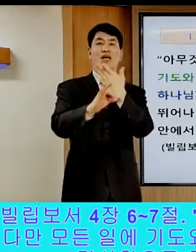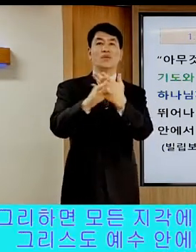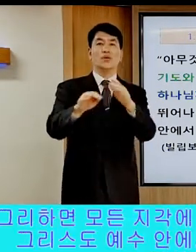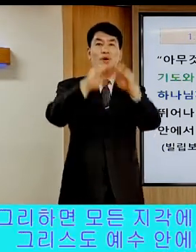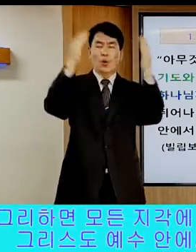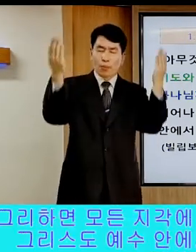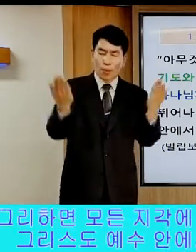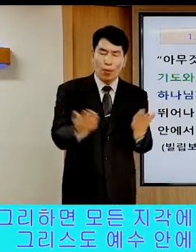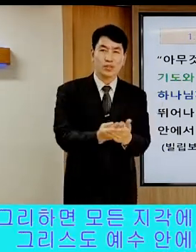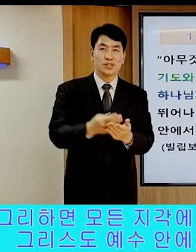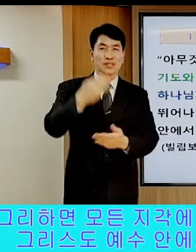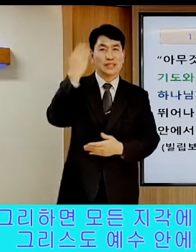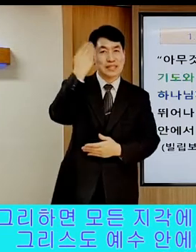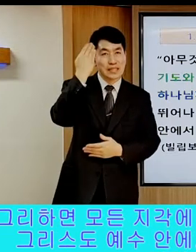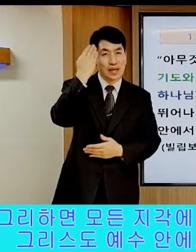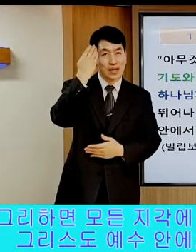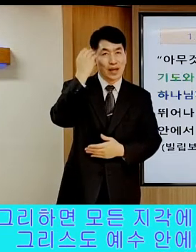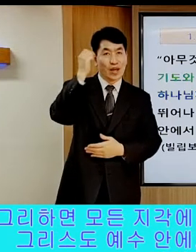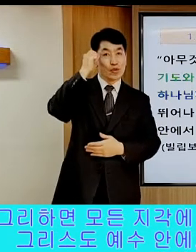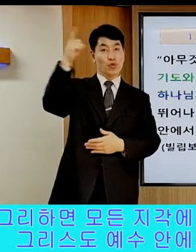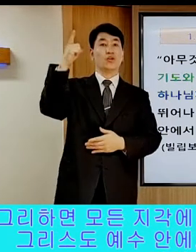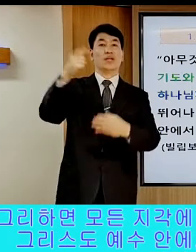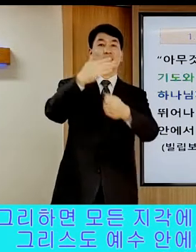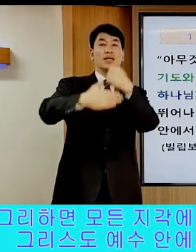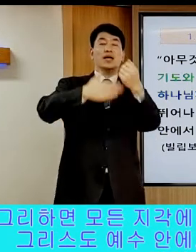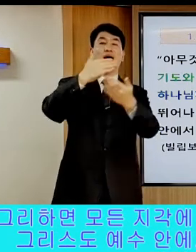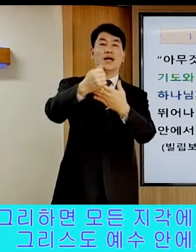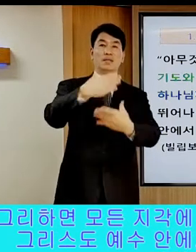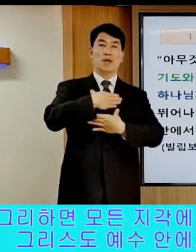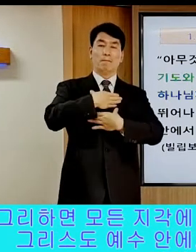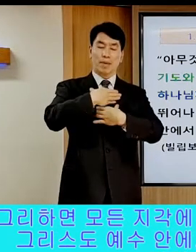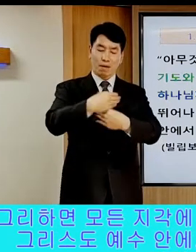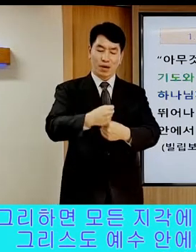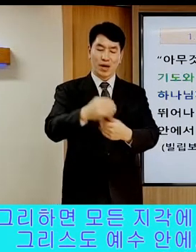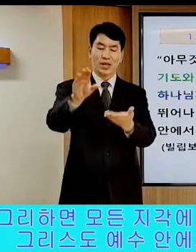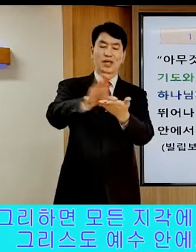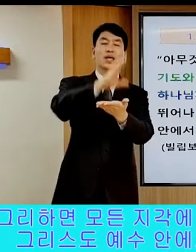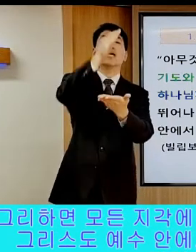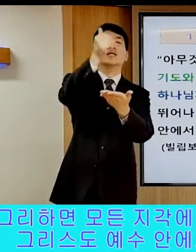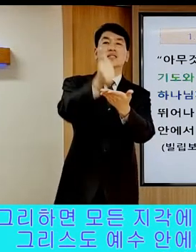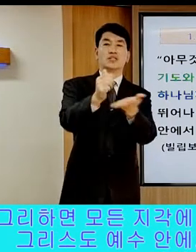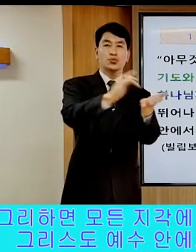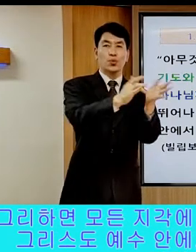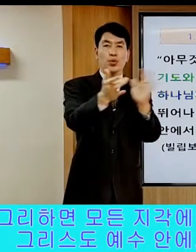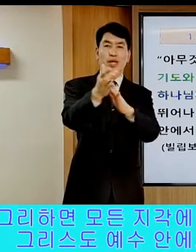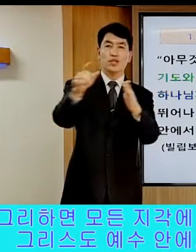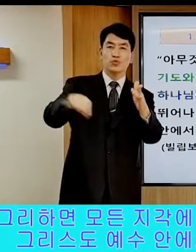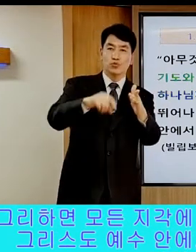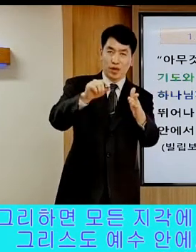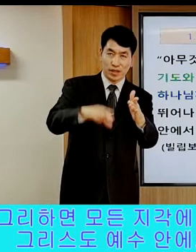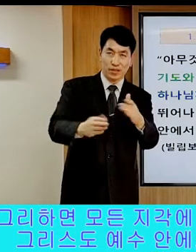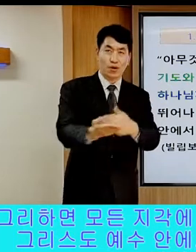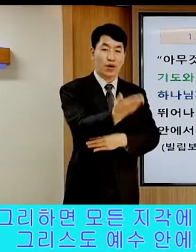그리하면 모든 지각에 뛰어난 하나님의 평강이 그리스도 예수 안에서